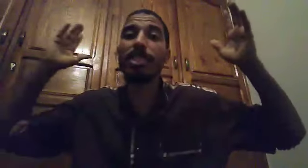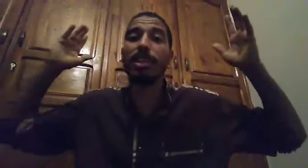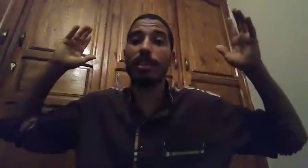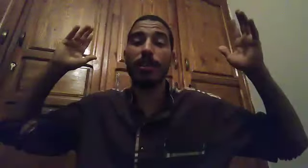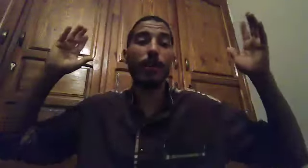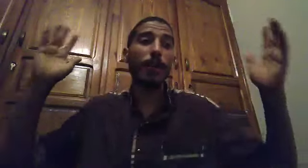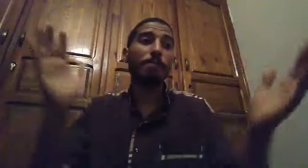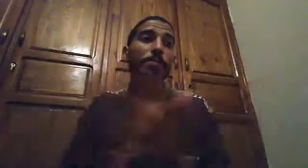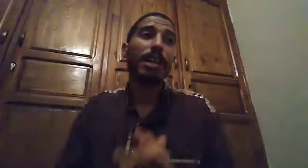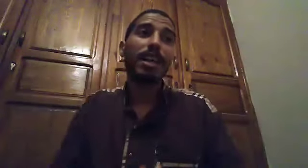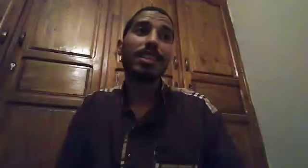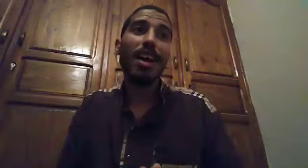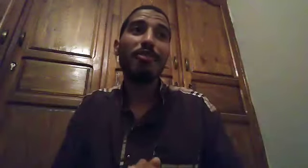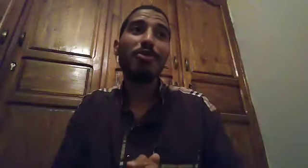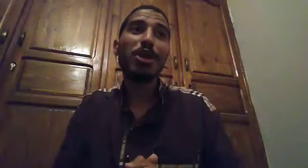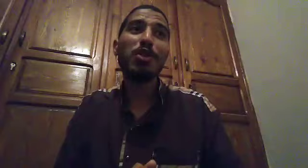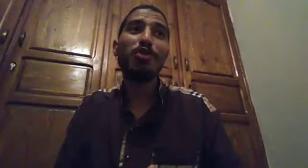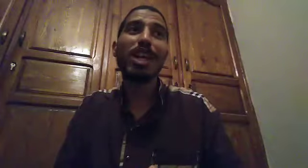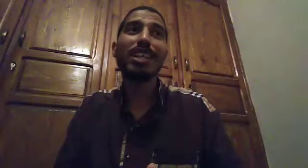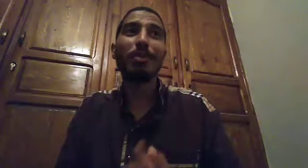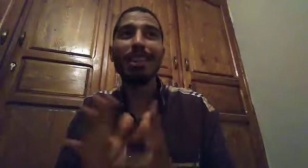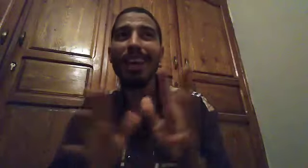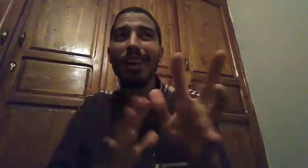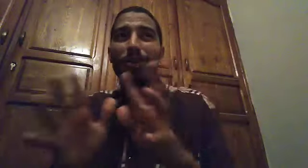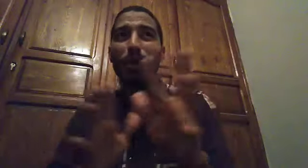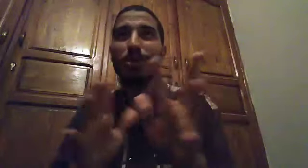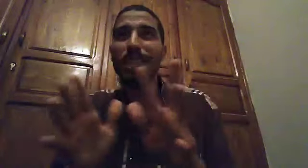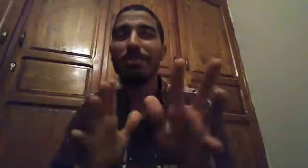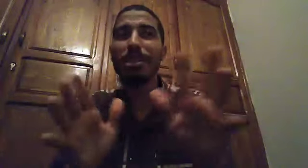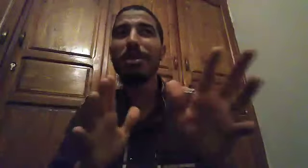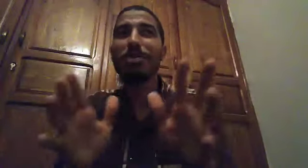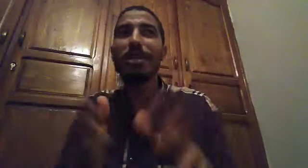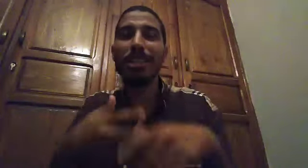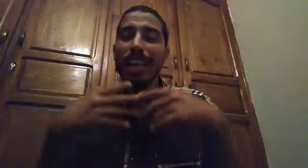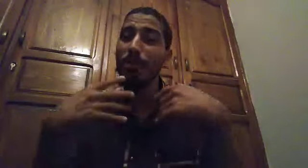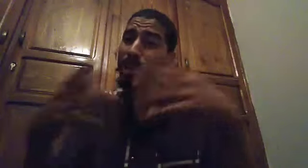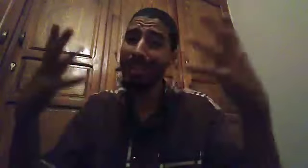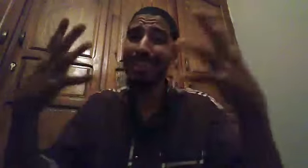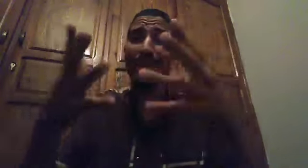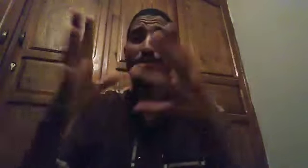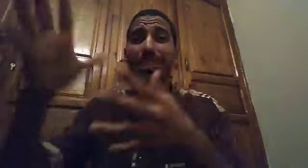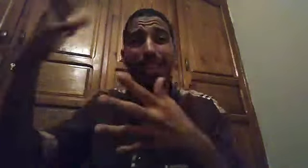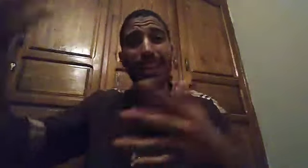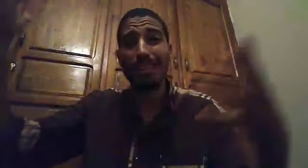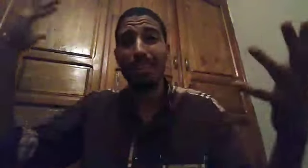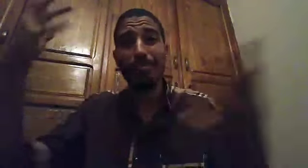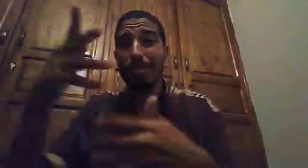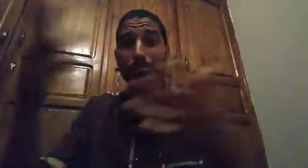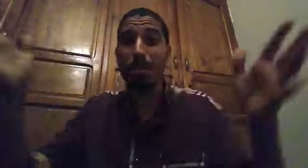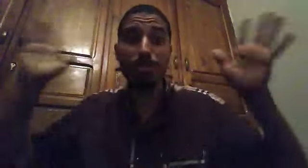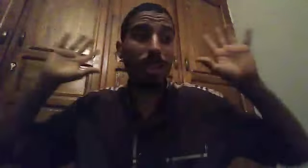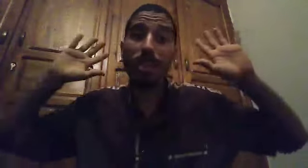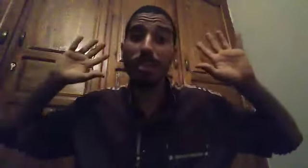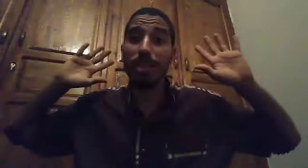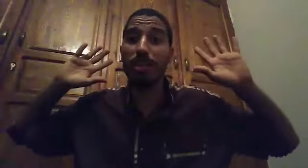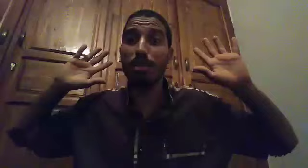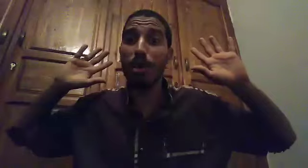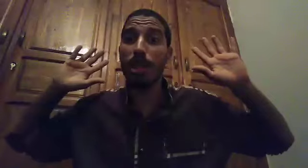سكتنا صافي. وكنشوفوا سنه 4 دقائق و94، مازال ما كملت 5 دقائق، ولكن حتى هي 5 دقائق راه كثيره. ما شفت انا هذا تضيع لا وقت لا